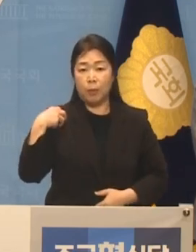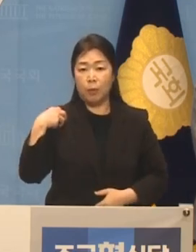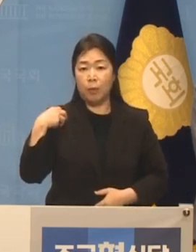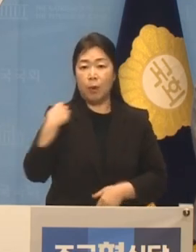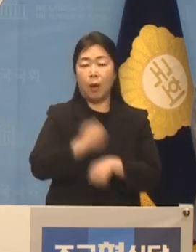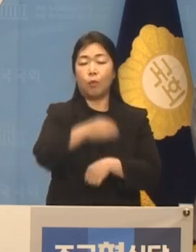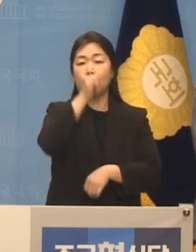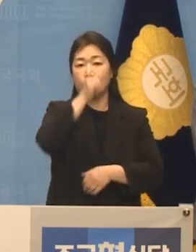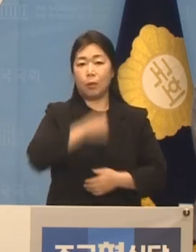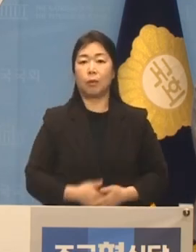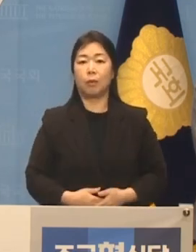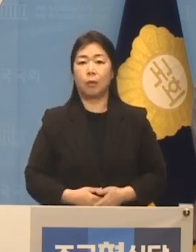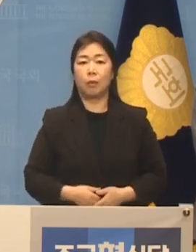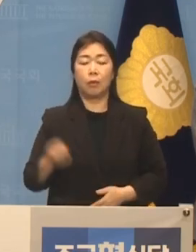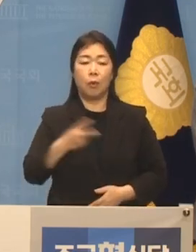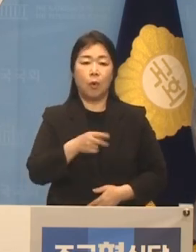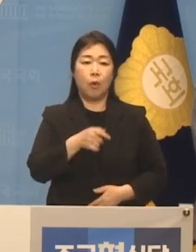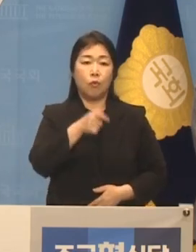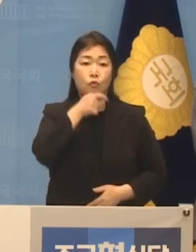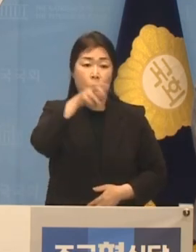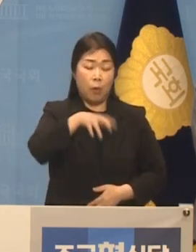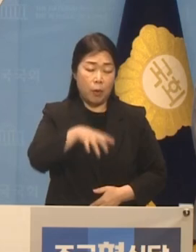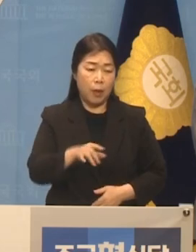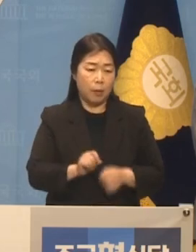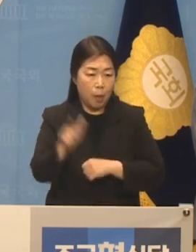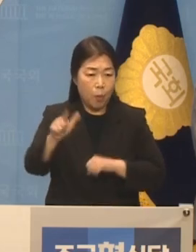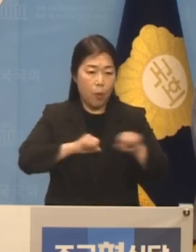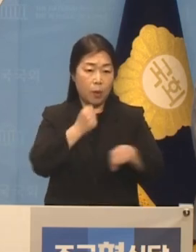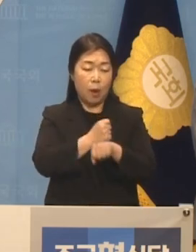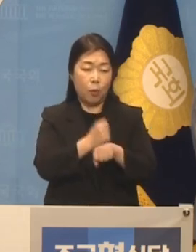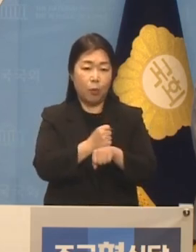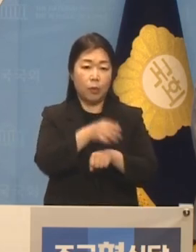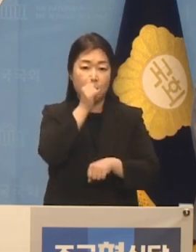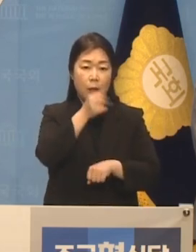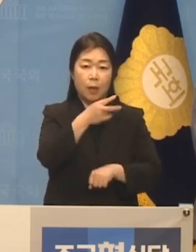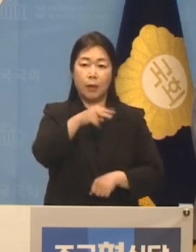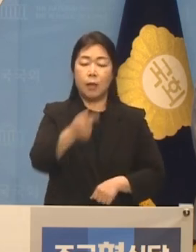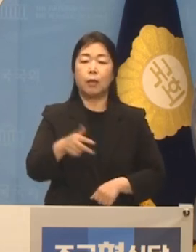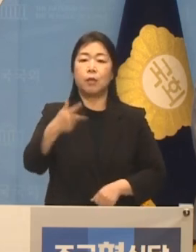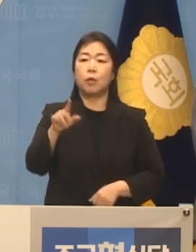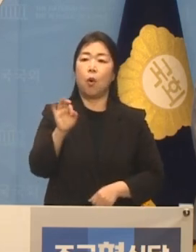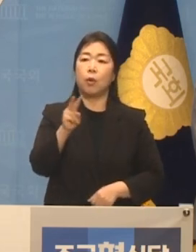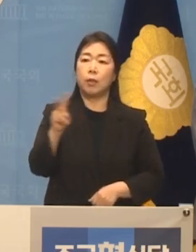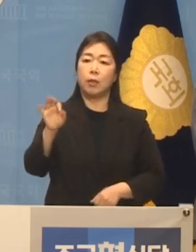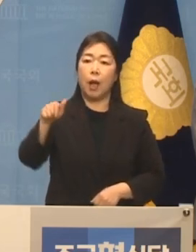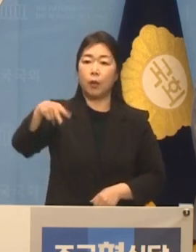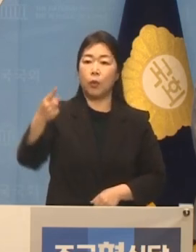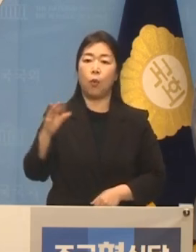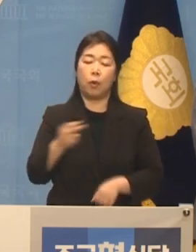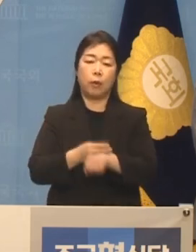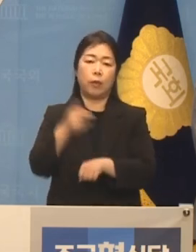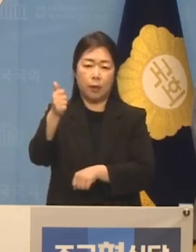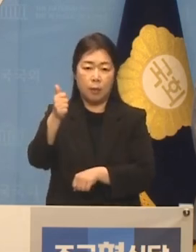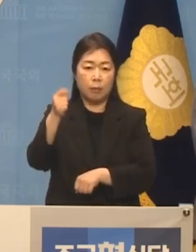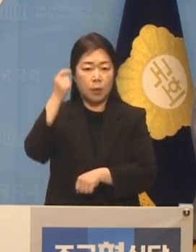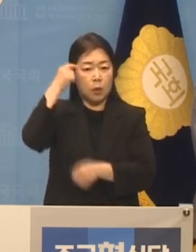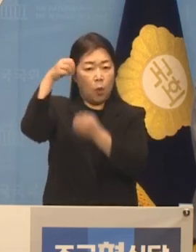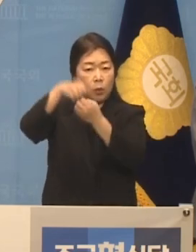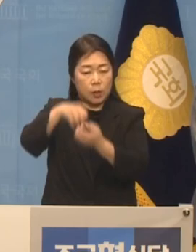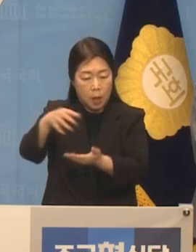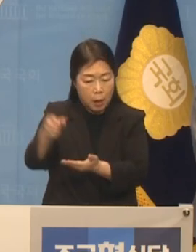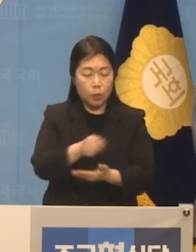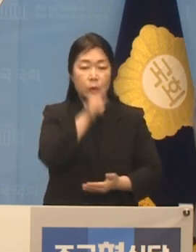그가 주로 활동하고 있는 수원 지역은 다산 정영역의 정신이 펄펄 살아있는 그러한